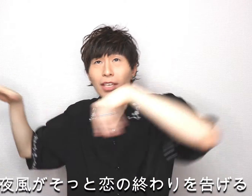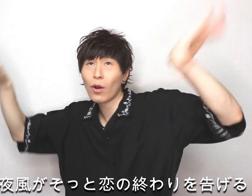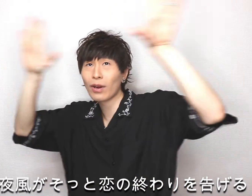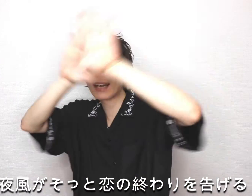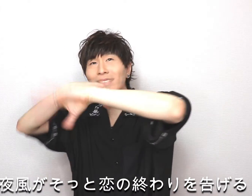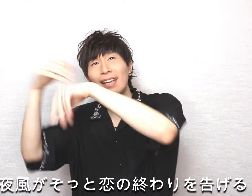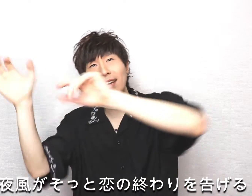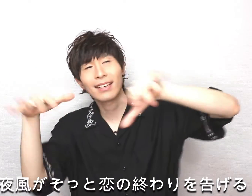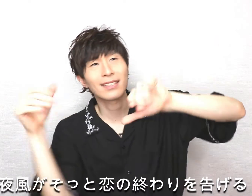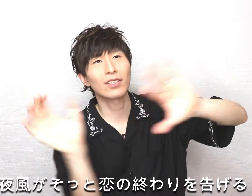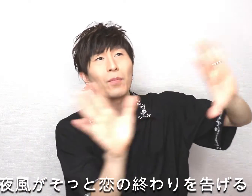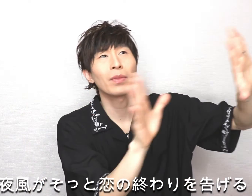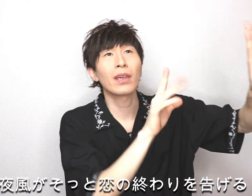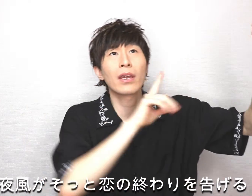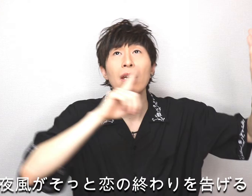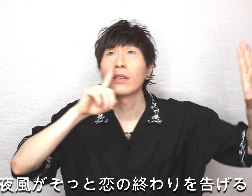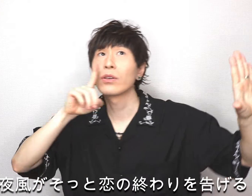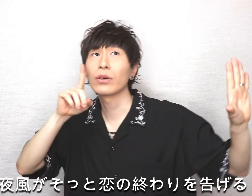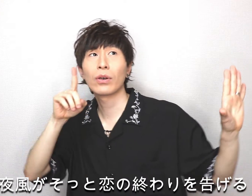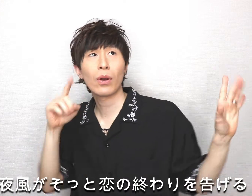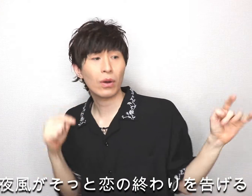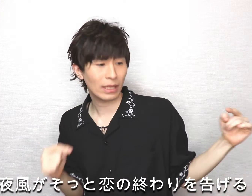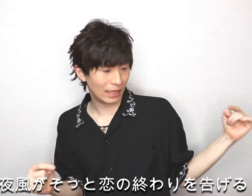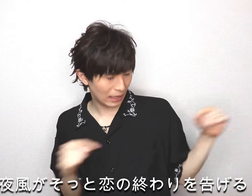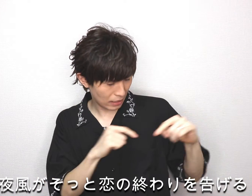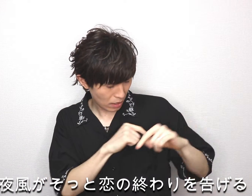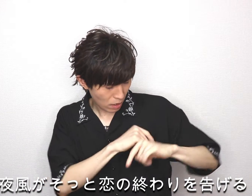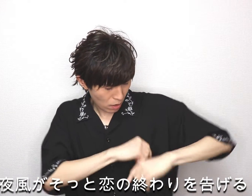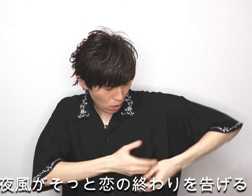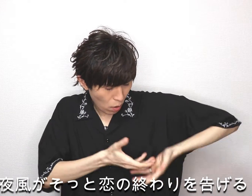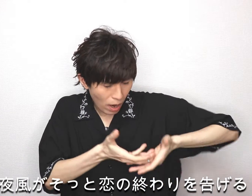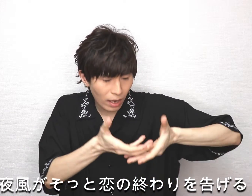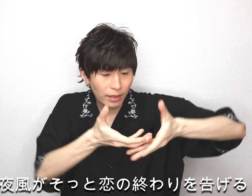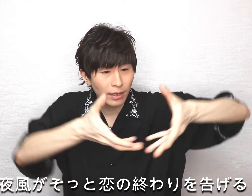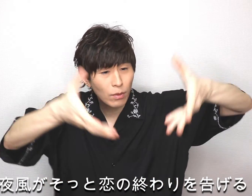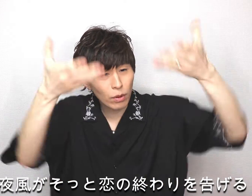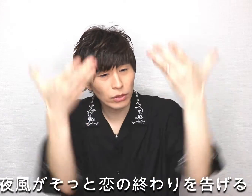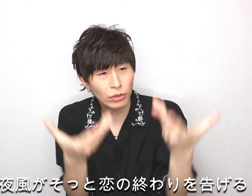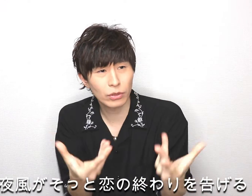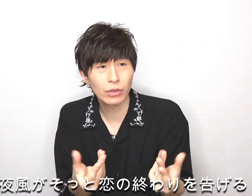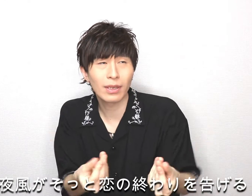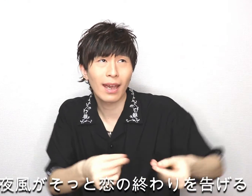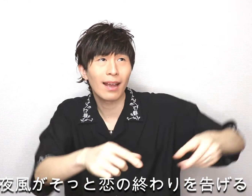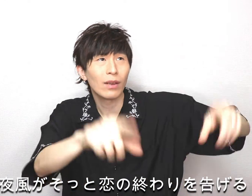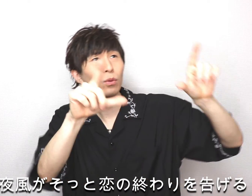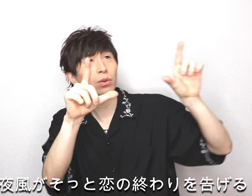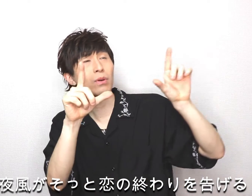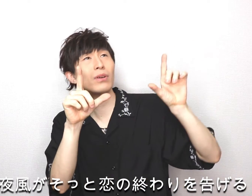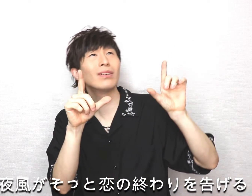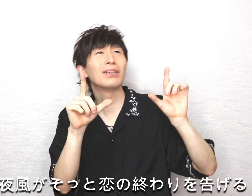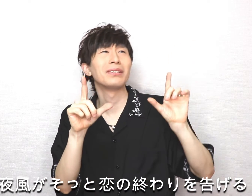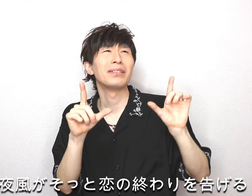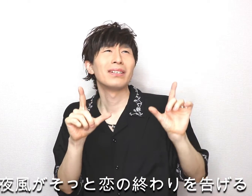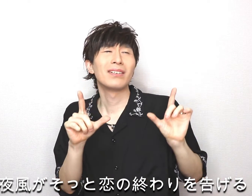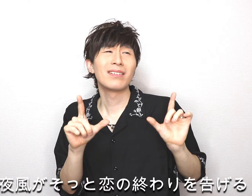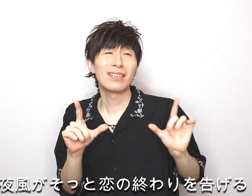夜風がそっと恋の終わりを告げる。